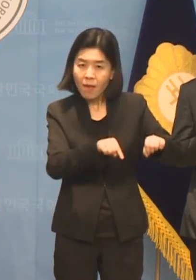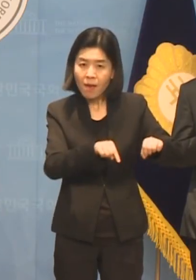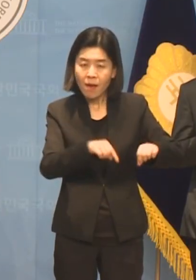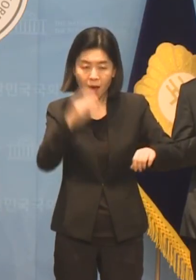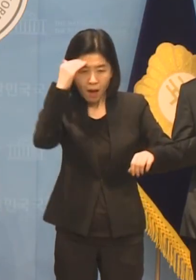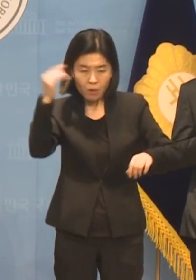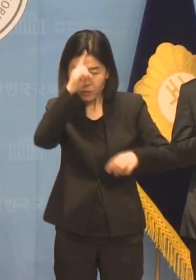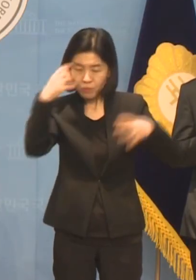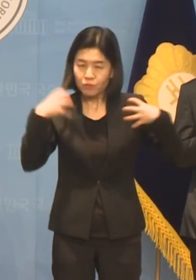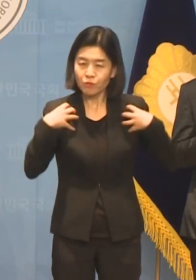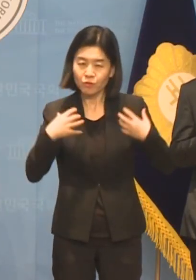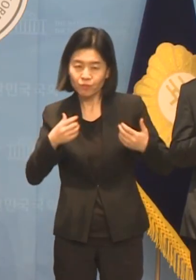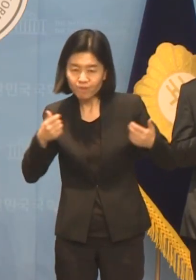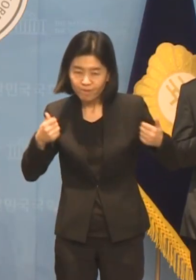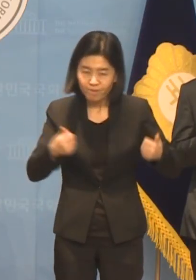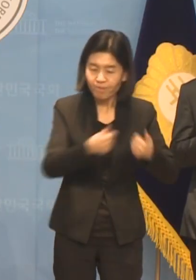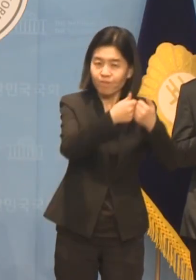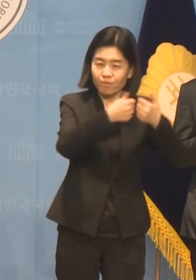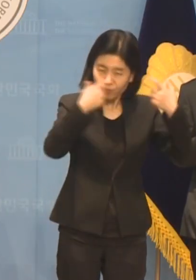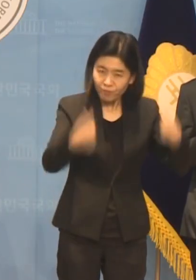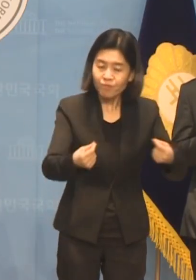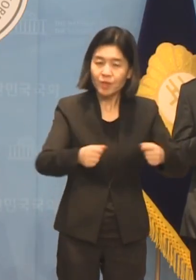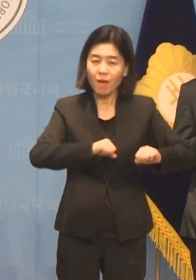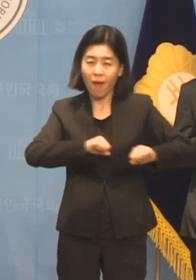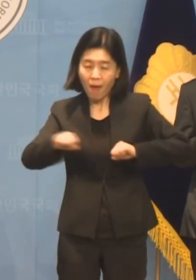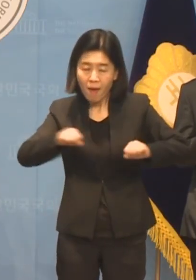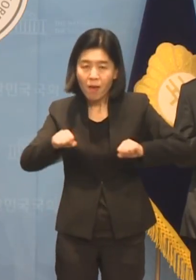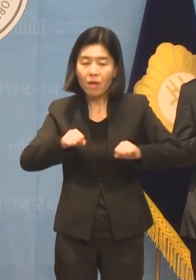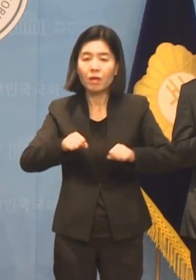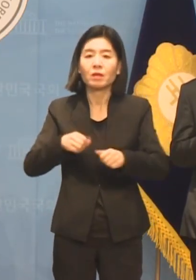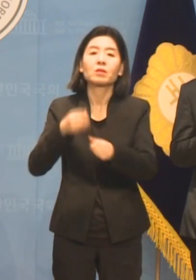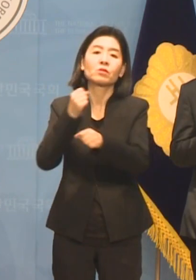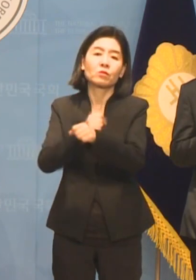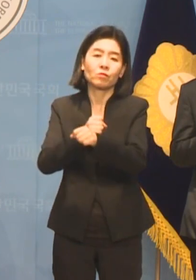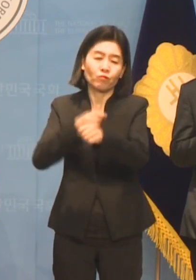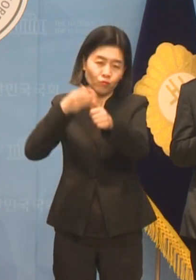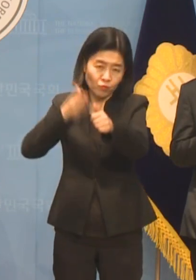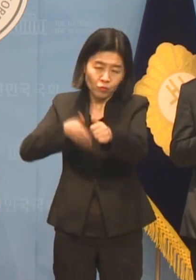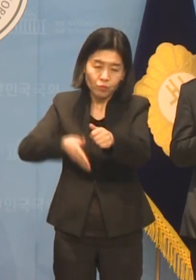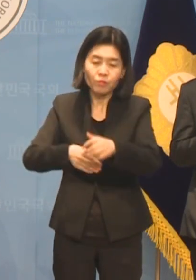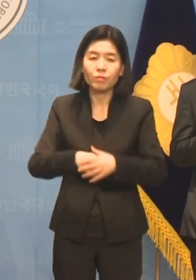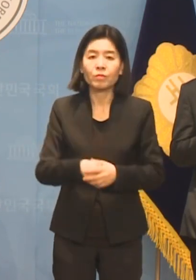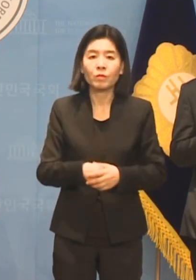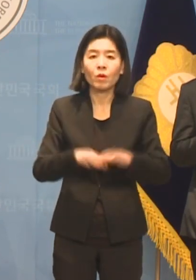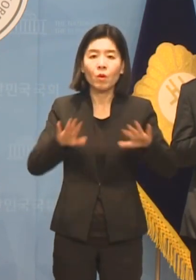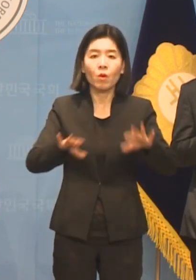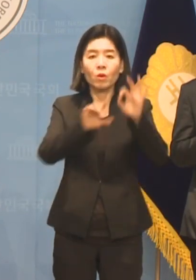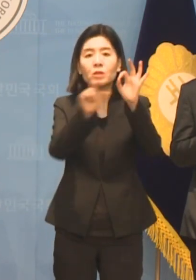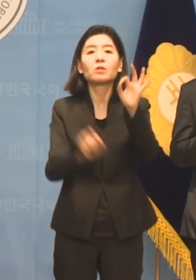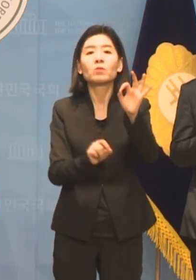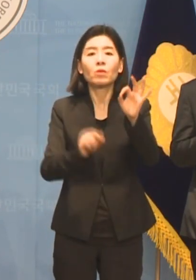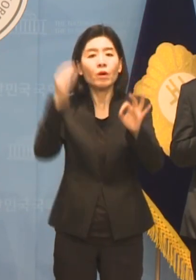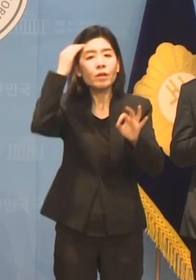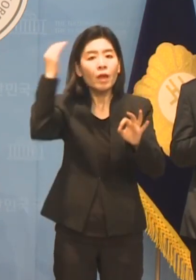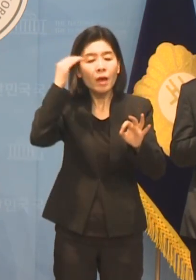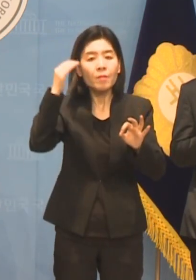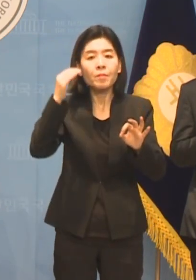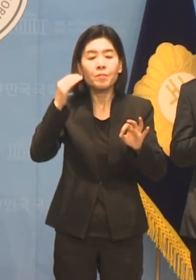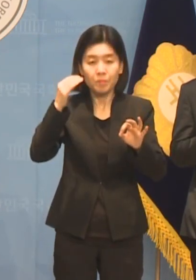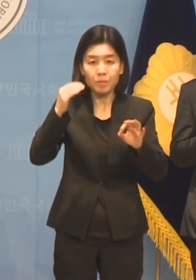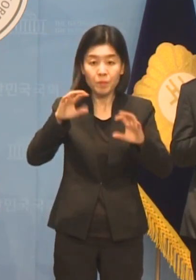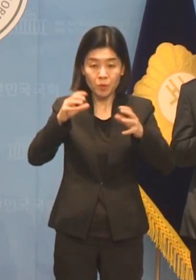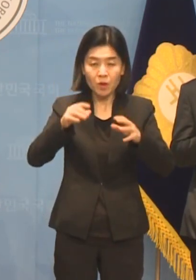등 모든 조치에 맞서줄 것을 강력히 촉구합니다. 오는 10월 대한민국 경주에서